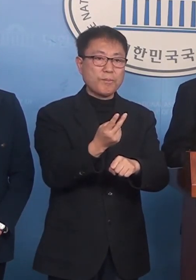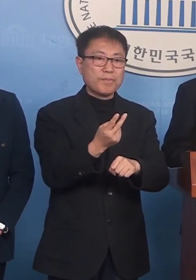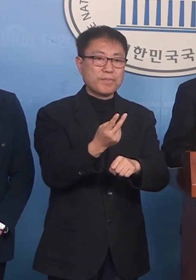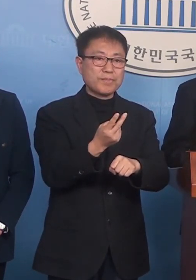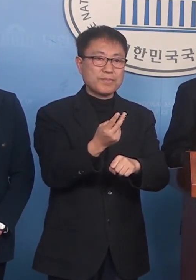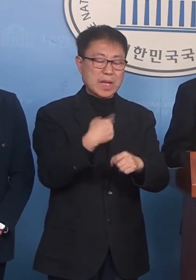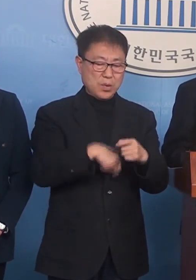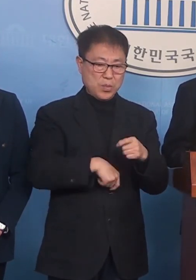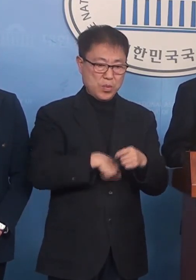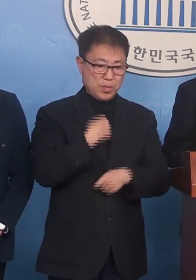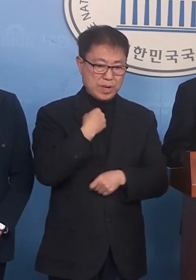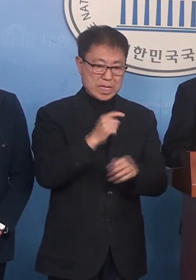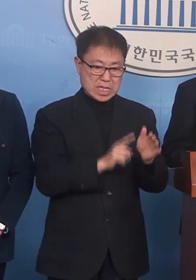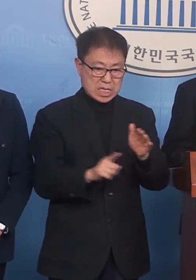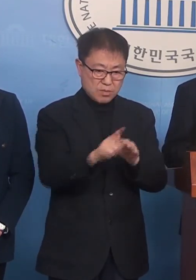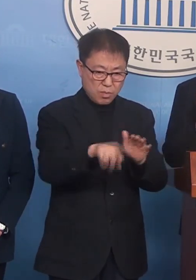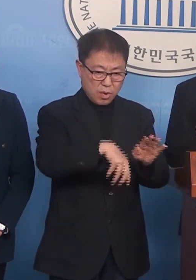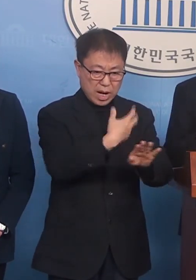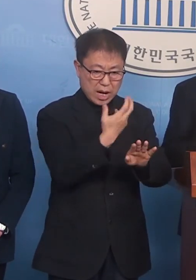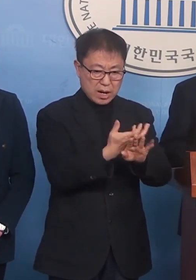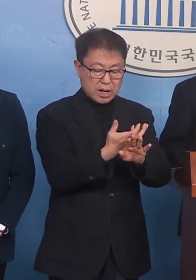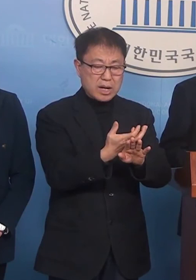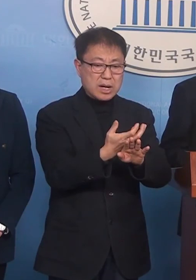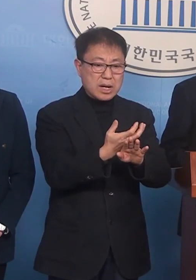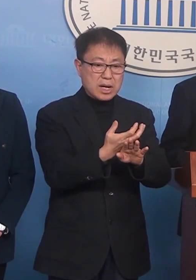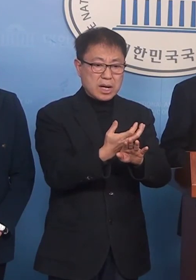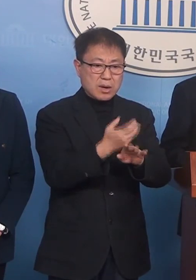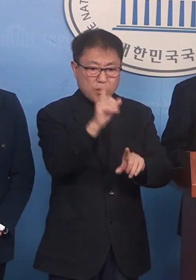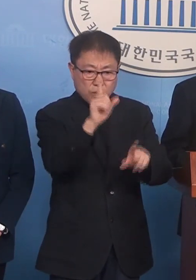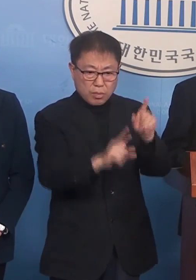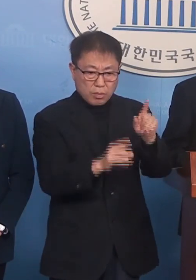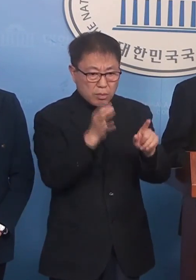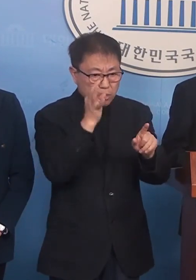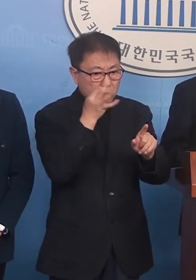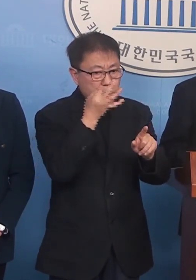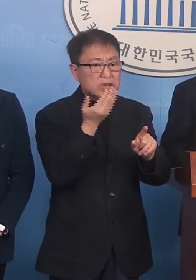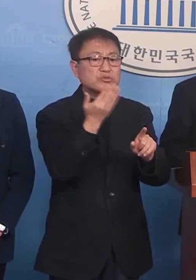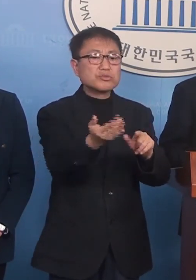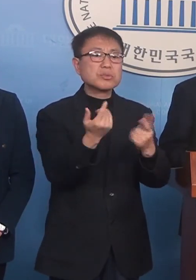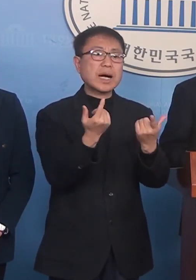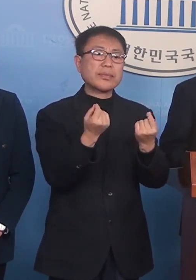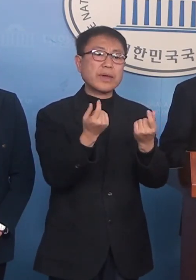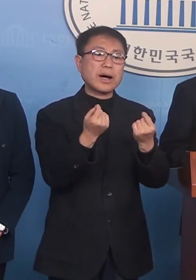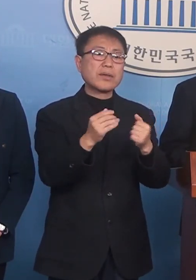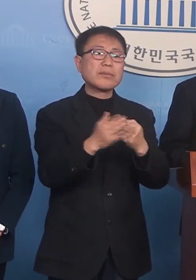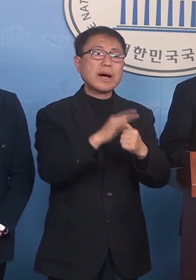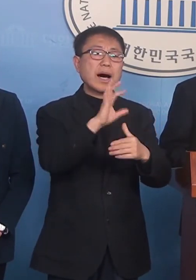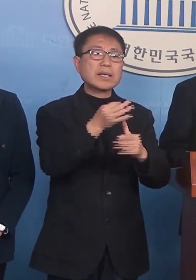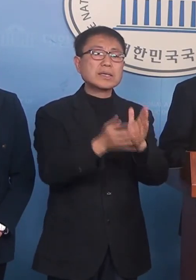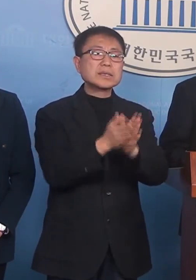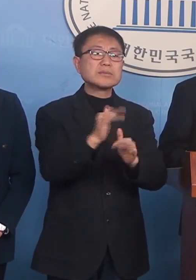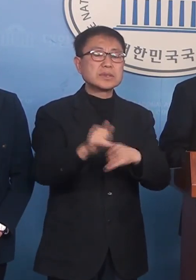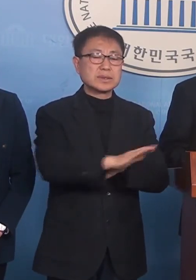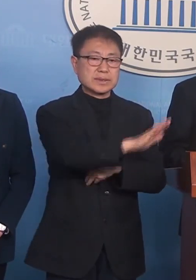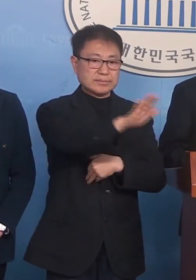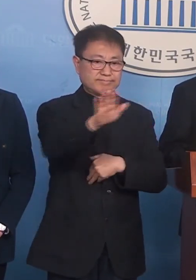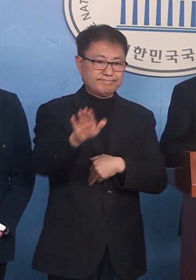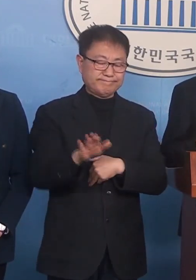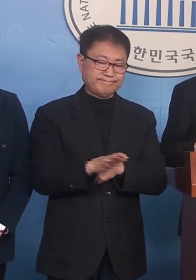제대로 된 진보 개혁의 정치적 상징으로 남을 것이다. 그걸 위해서 안양 시민